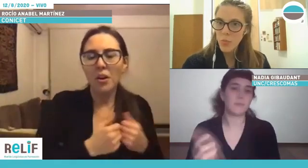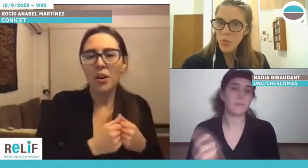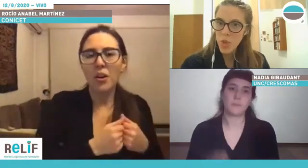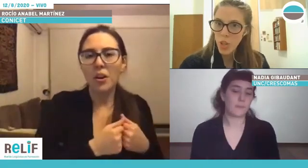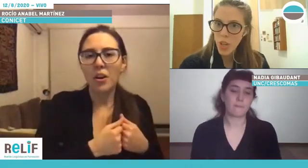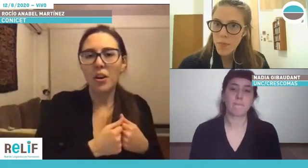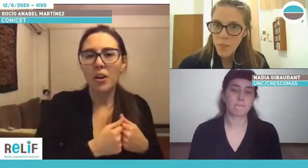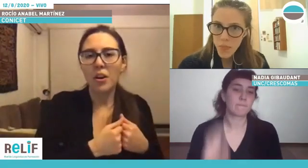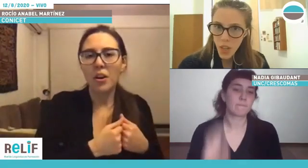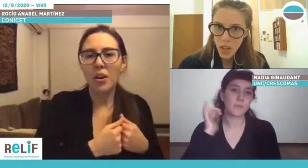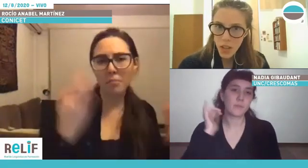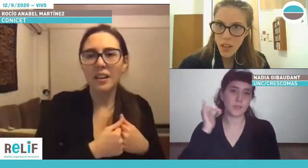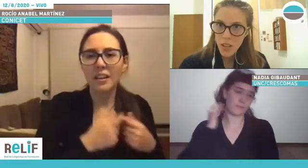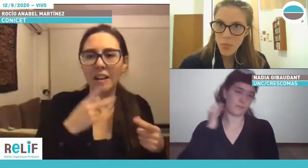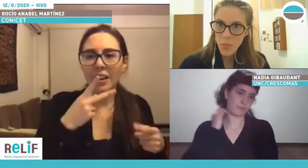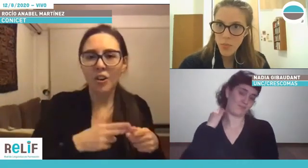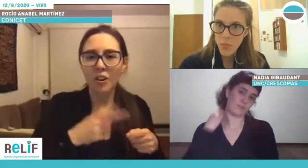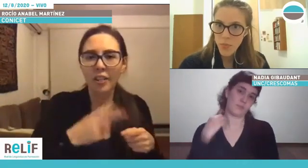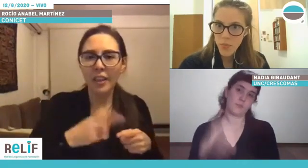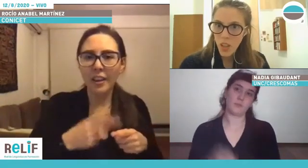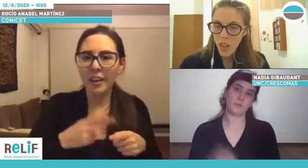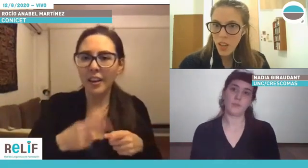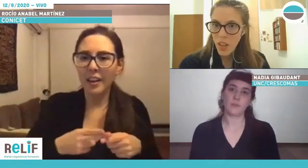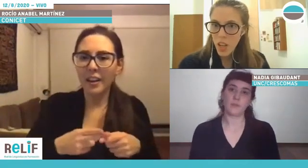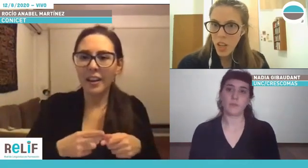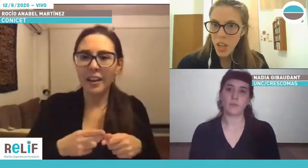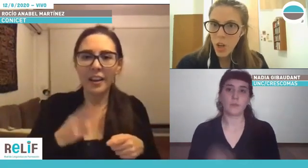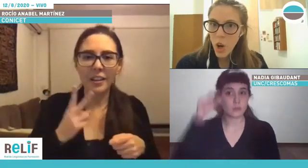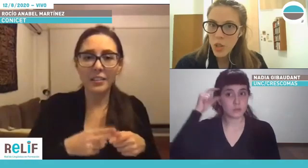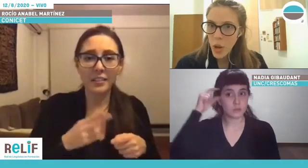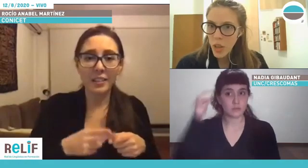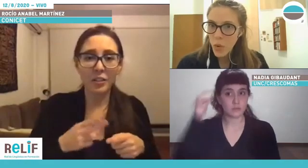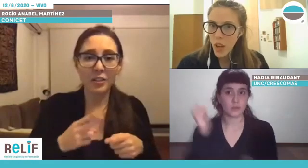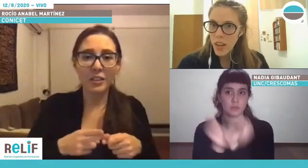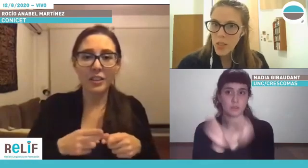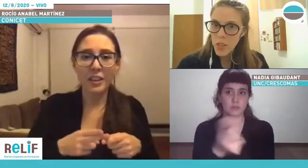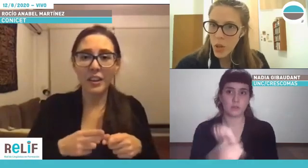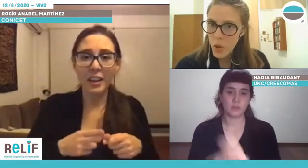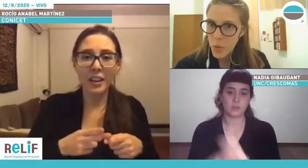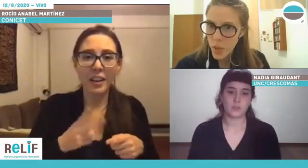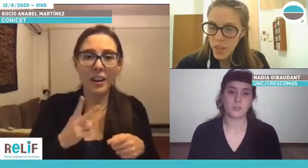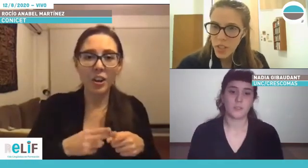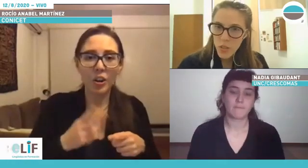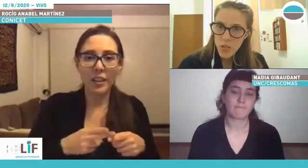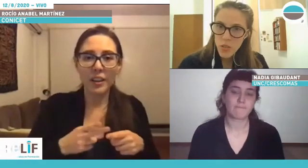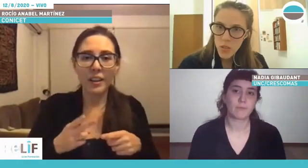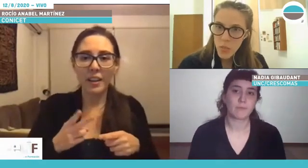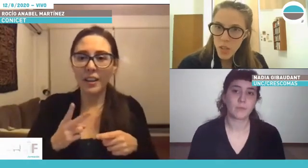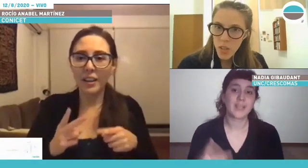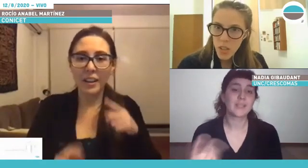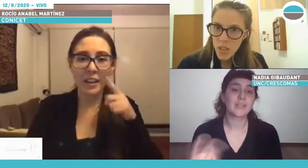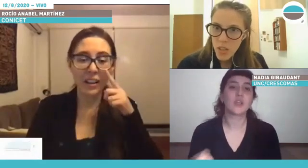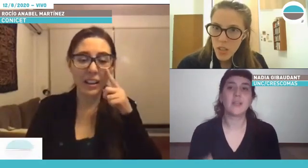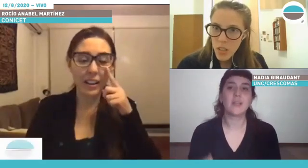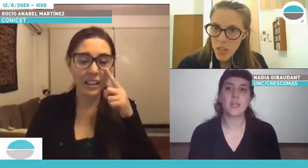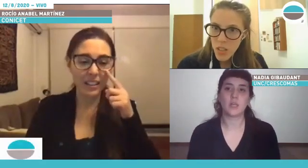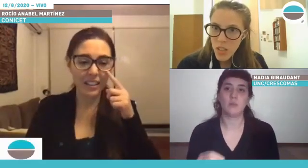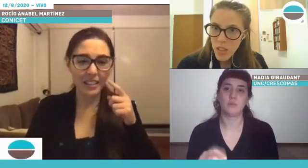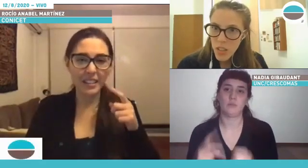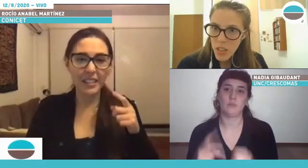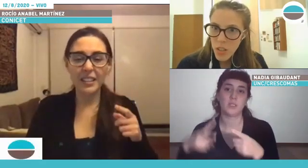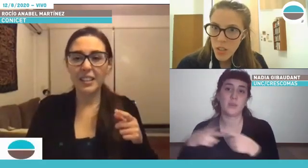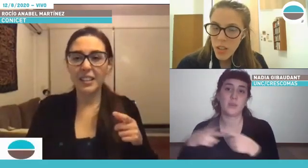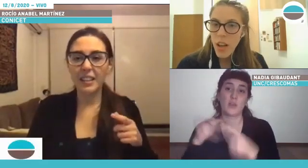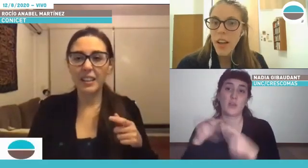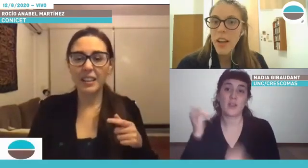se corta mucho, ¿no? ¿Y con los auriculares no podés? ¿No es mejor? Se me corta el